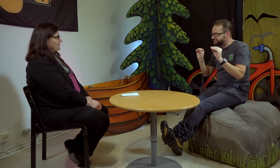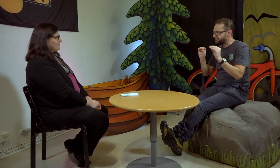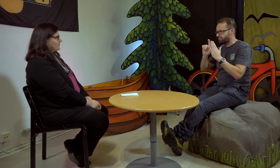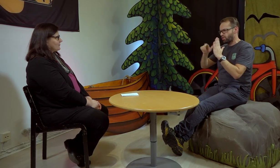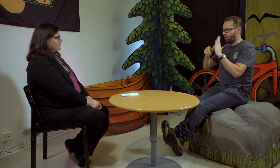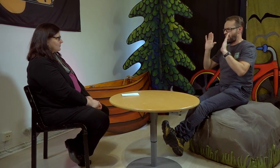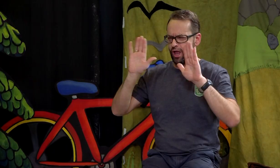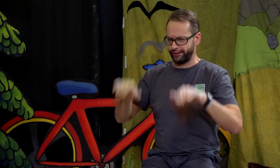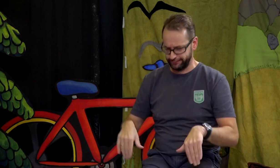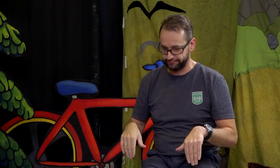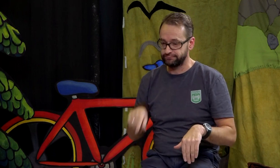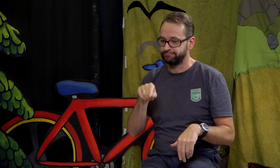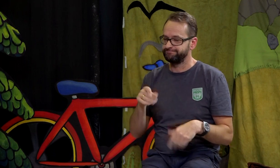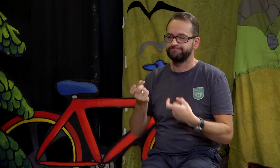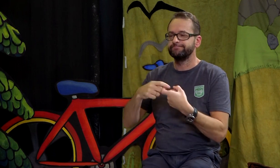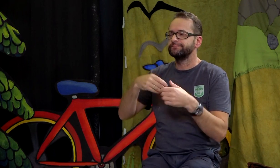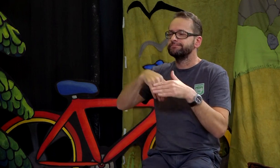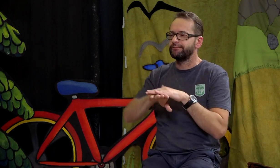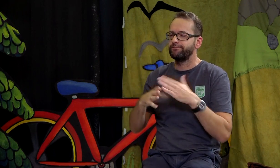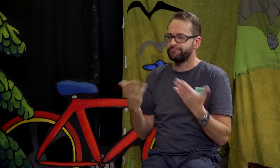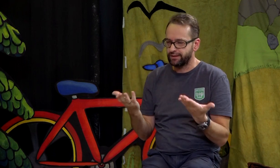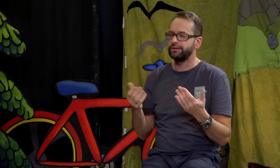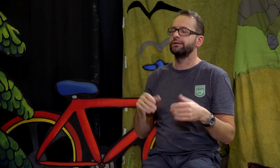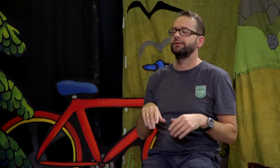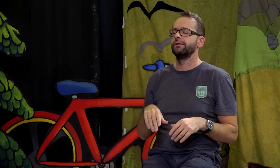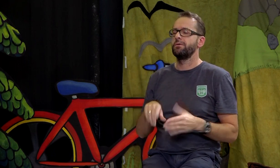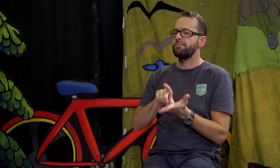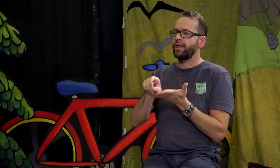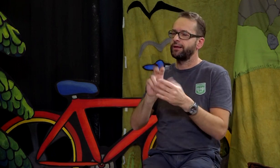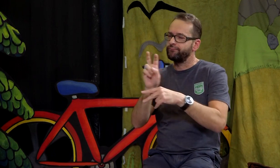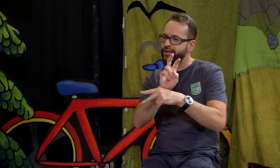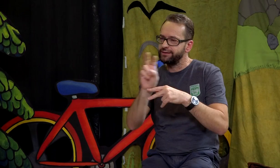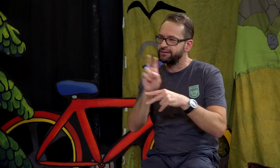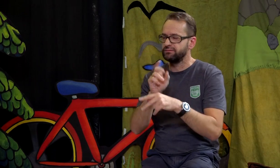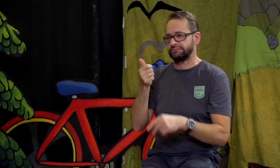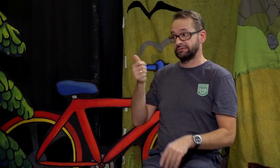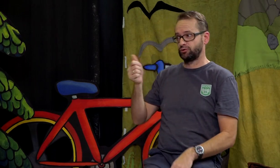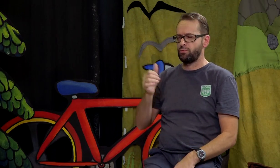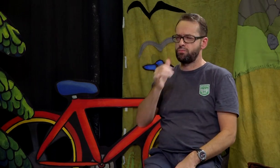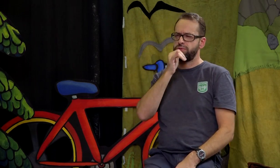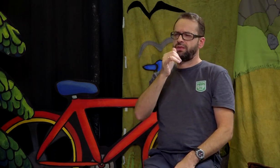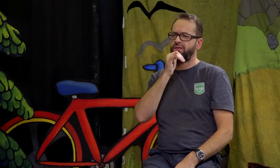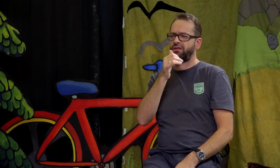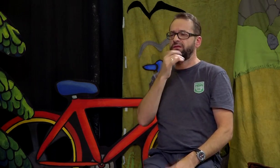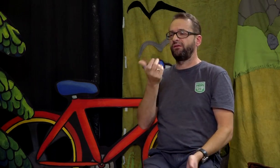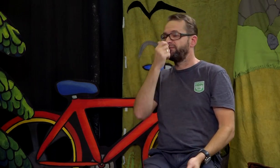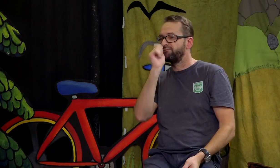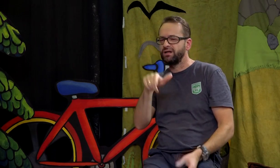läpi. 5 vuotta harjoiteltiin. Ja mitä se piti sisällään? Siinä oli maanviljelijä, joka oli juoppo, joka